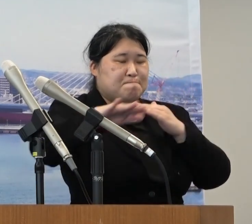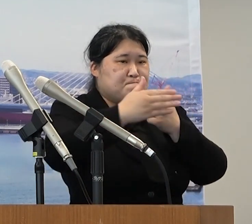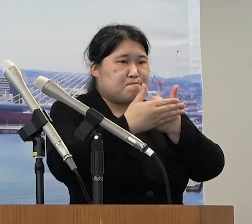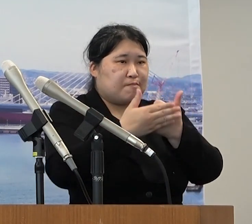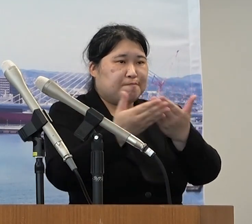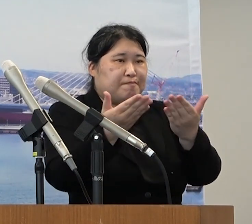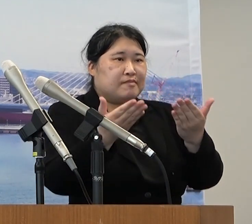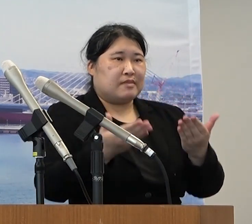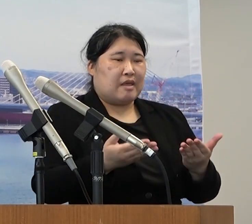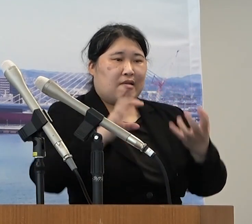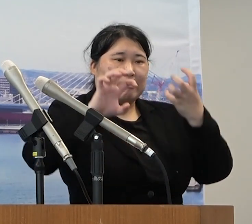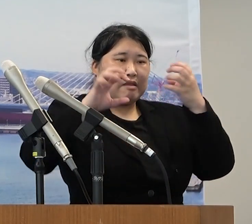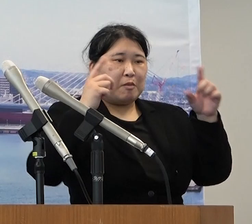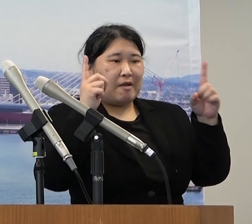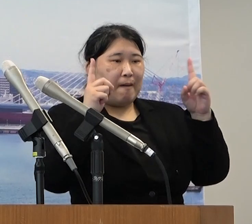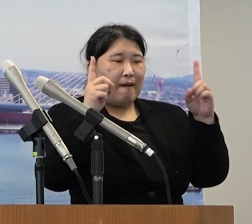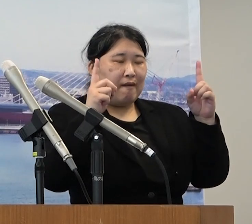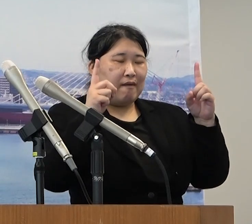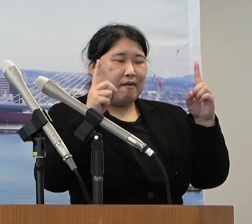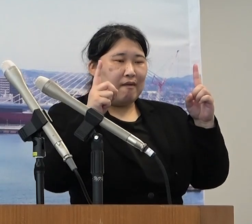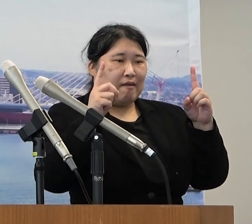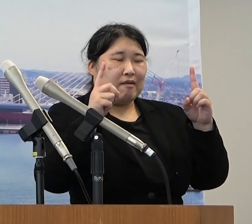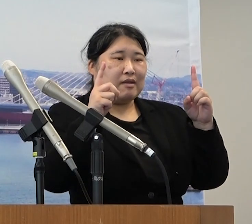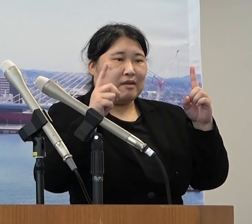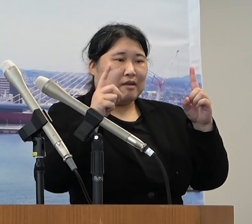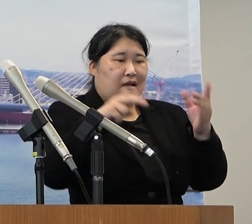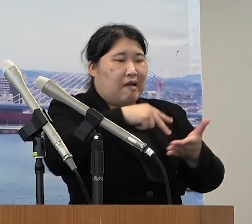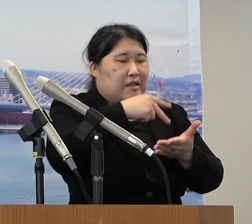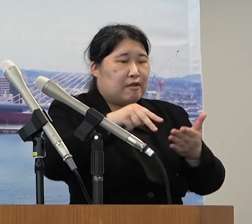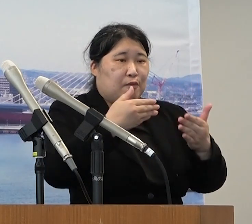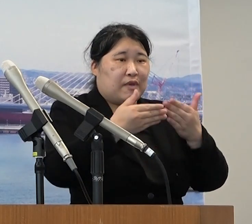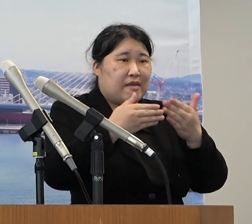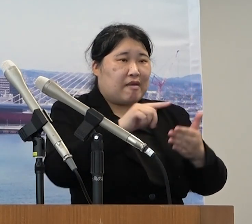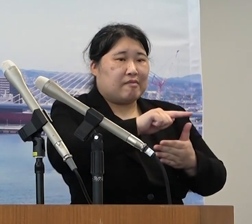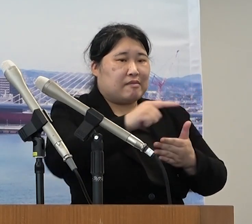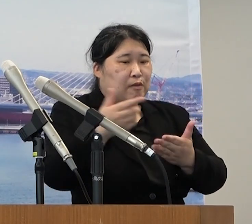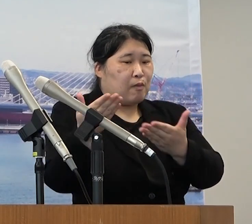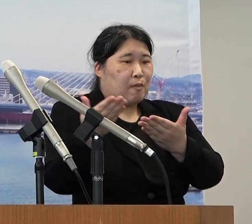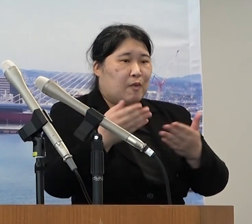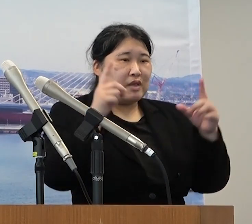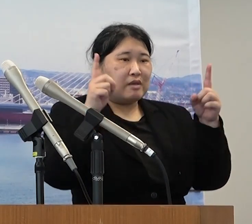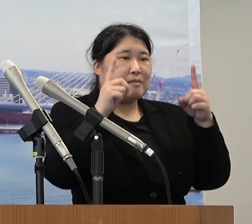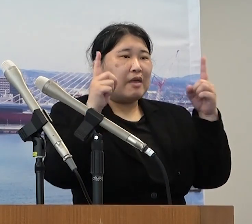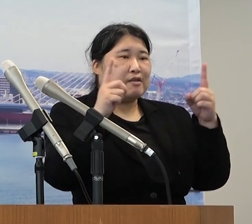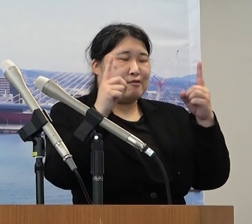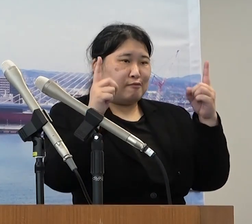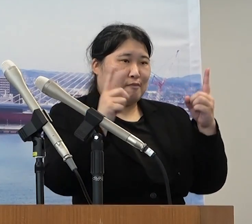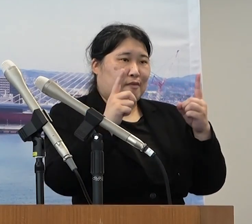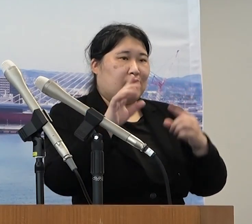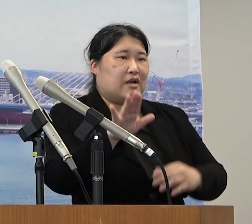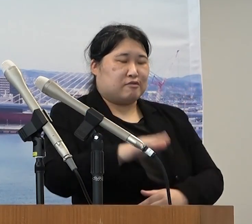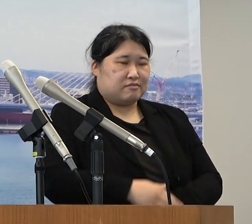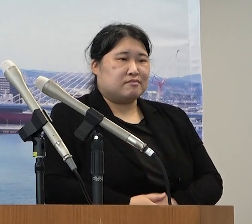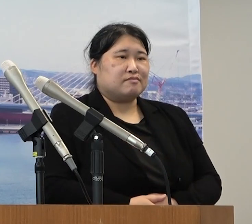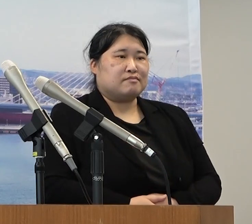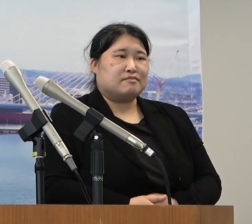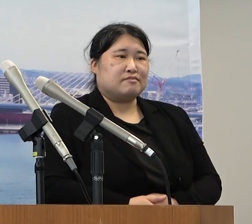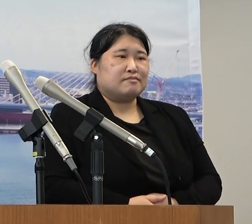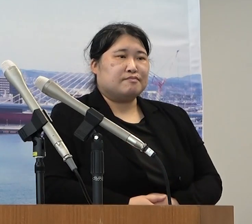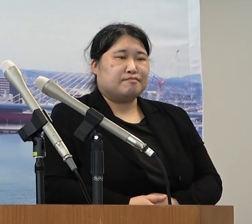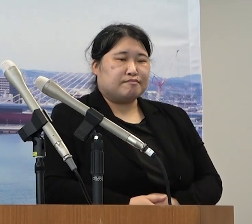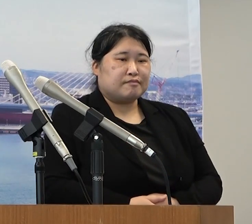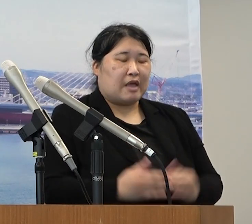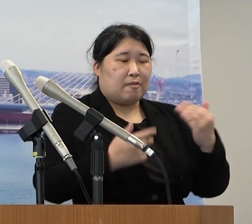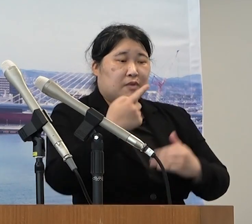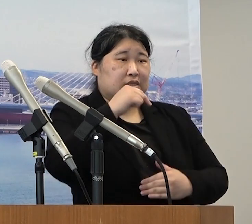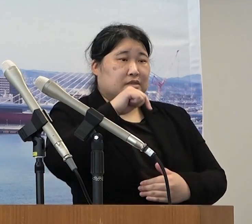らねぶた林演奏や羽と体験などおもてなしイベントを予定をしております。また